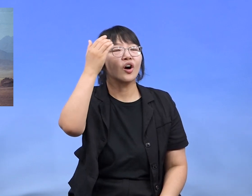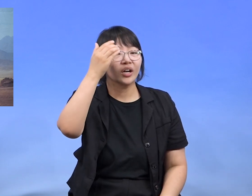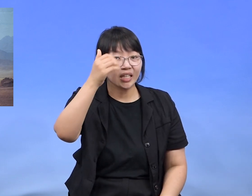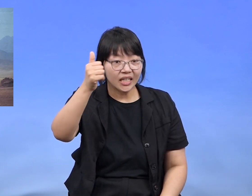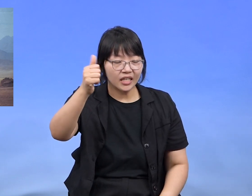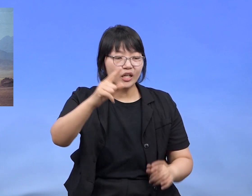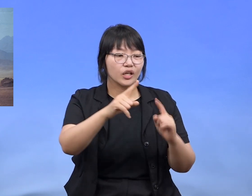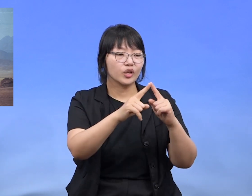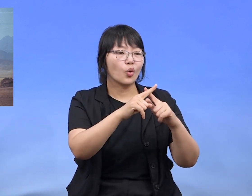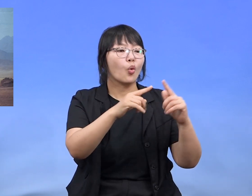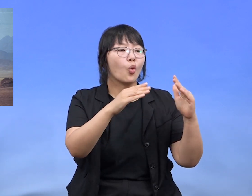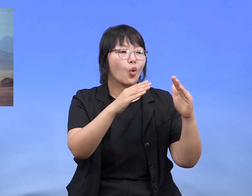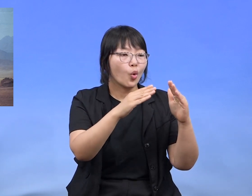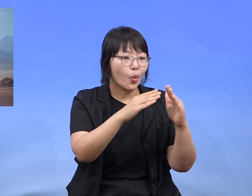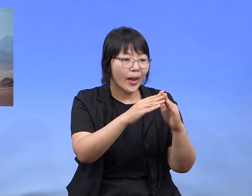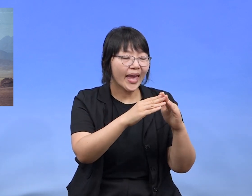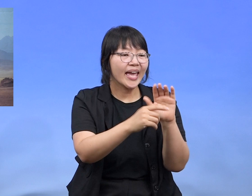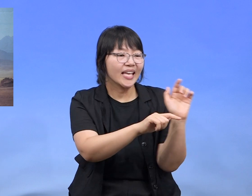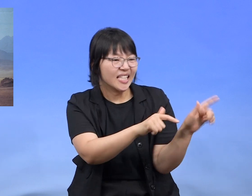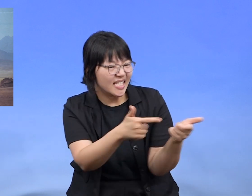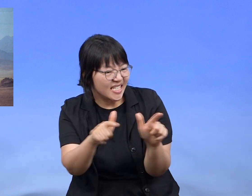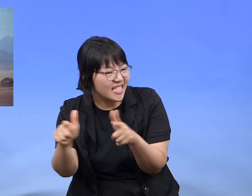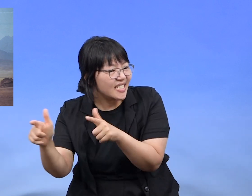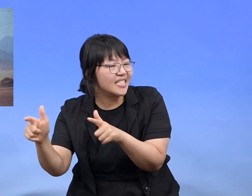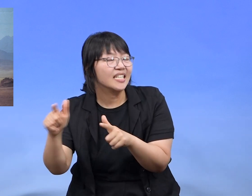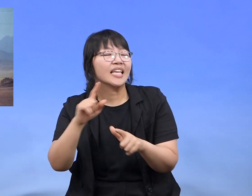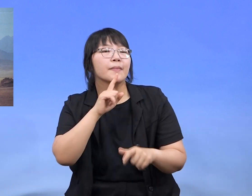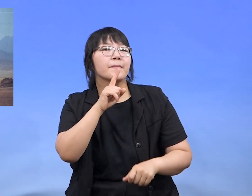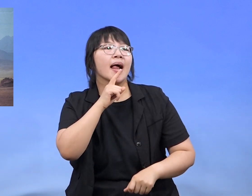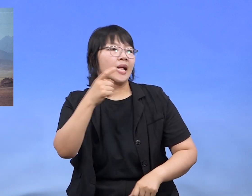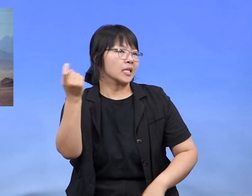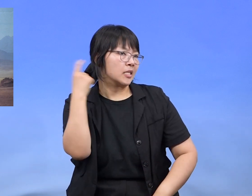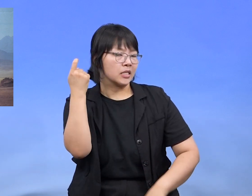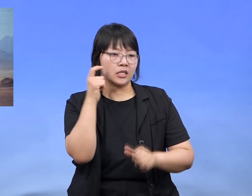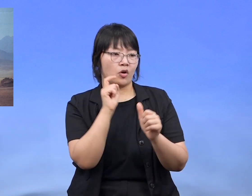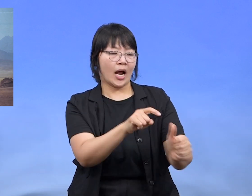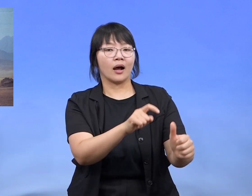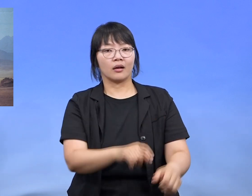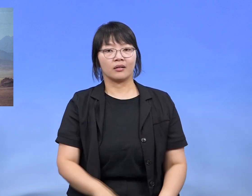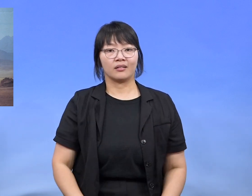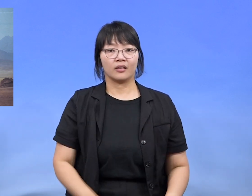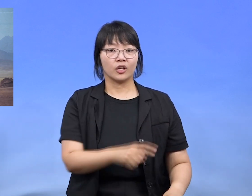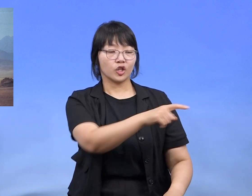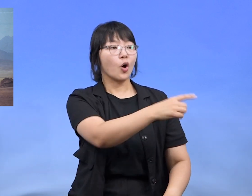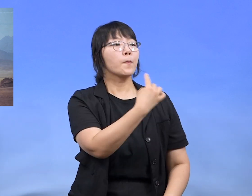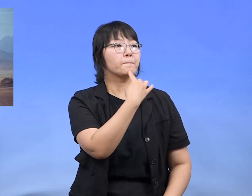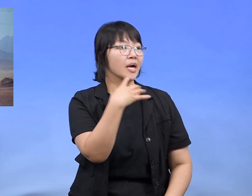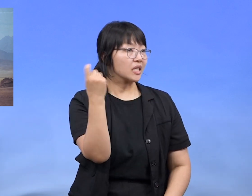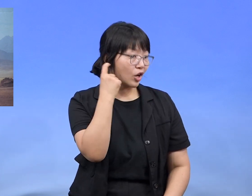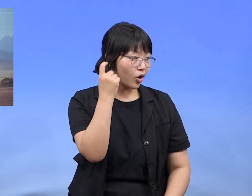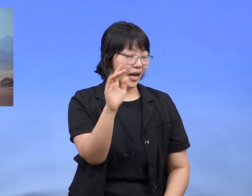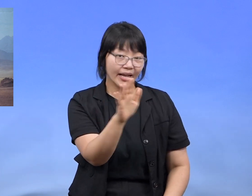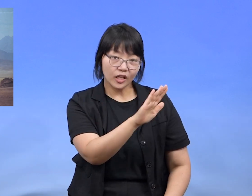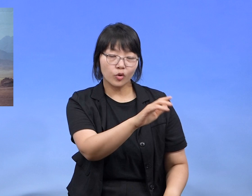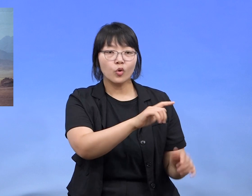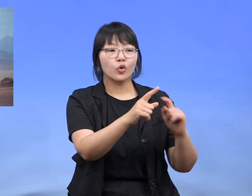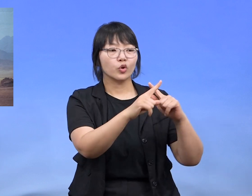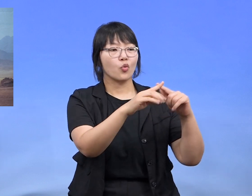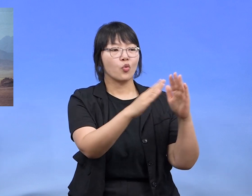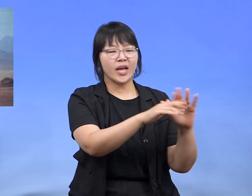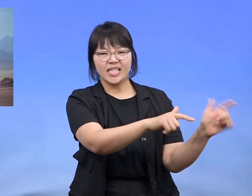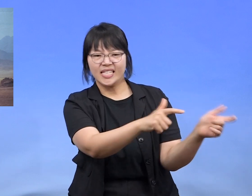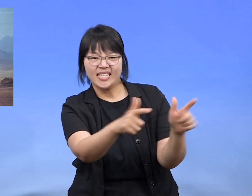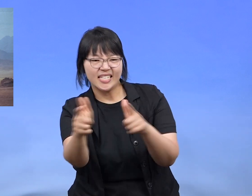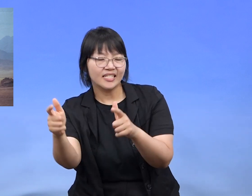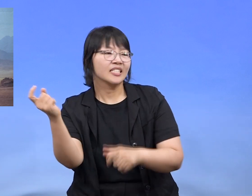교회들에게 하시는 말씀을 들을지어다, 이렇게 끝나죠. 그러니까 7 교회는 모든 교회를 대표하는